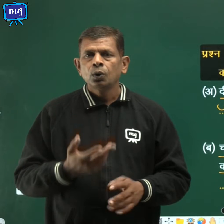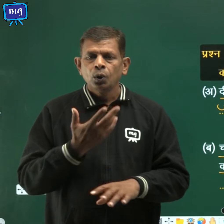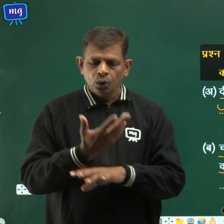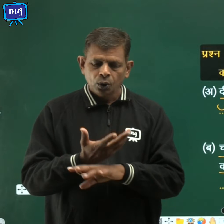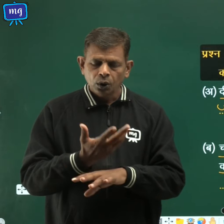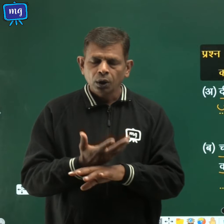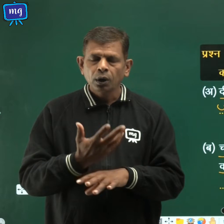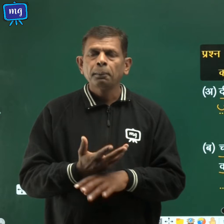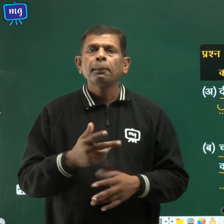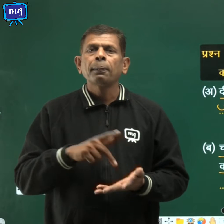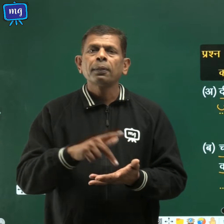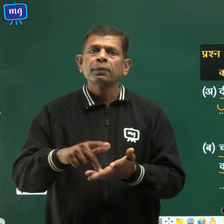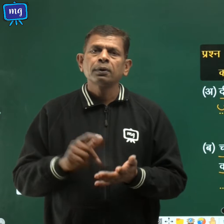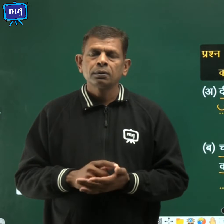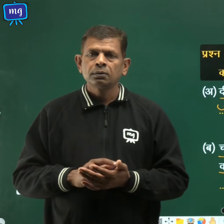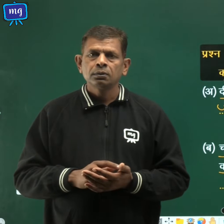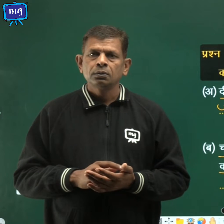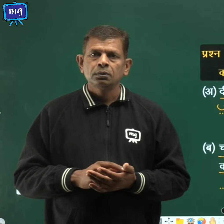उष्णकटिबंधीय क्षेत्र